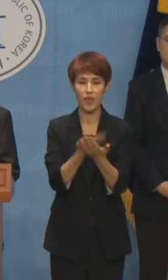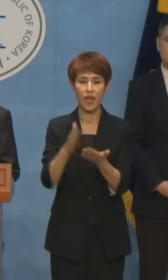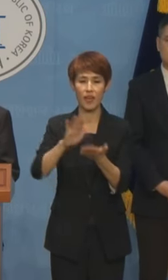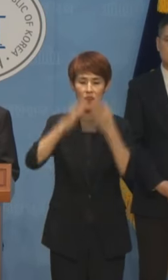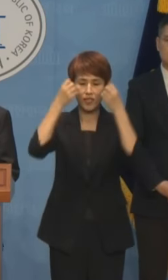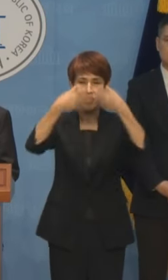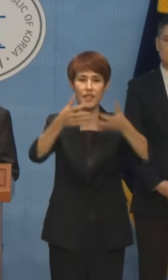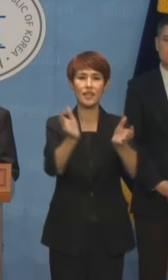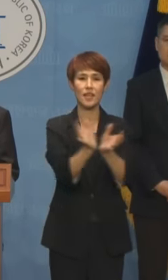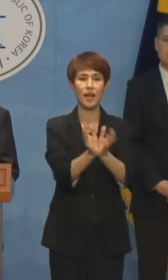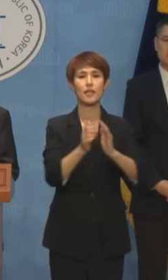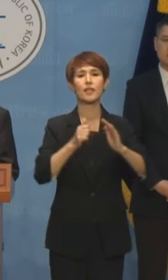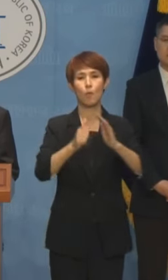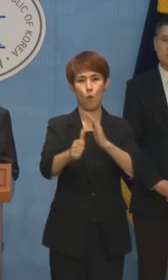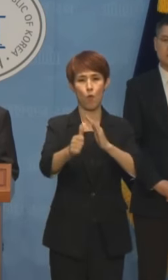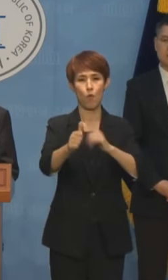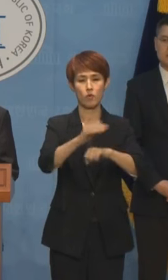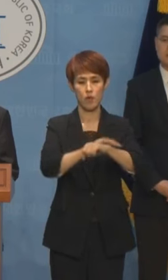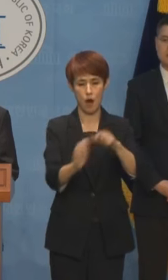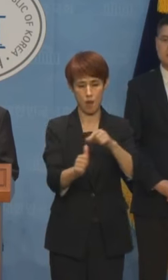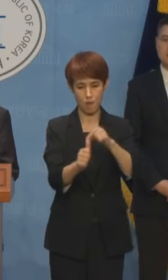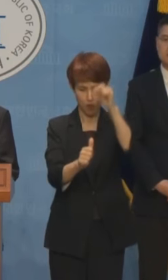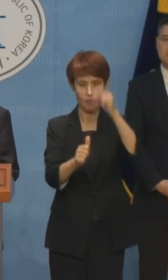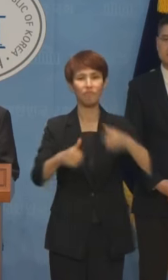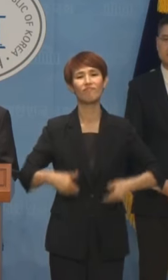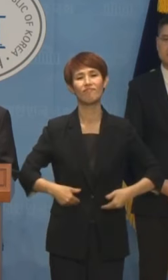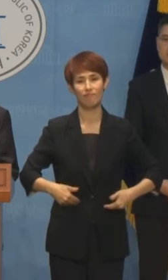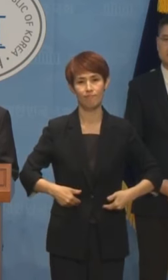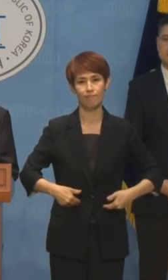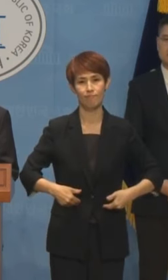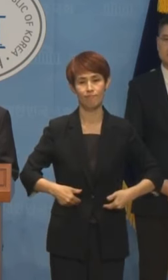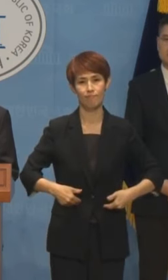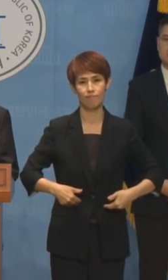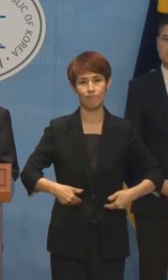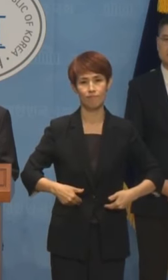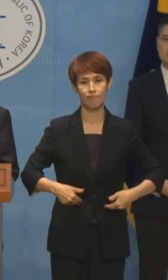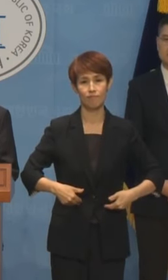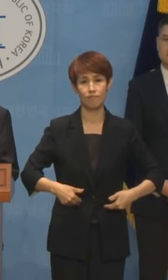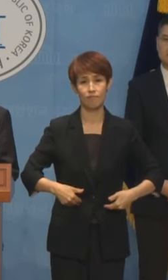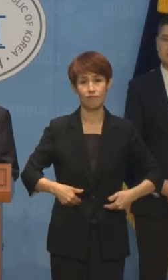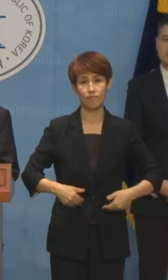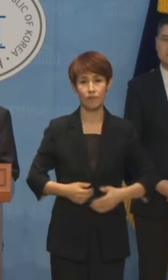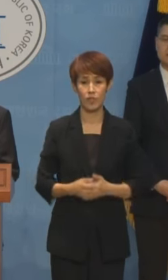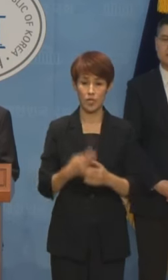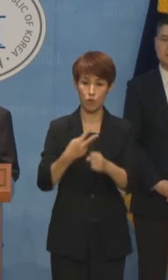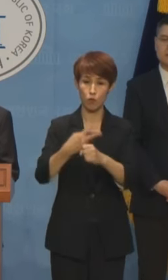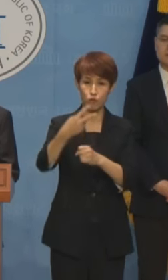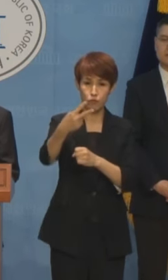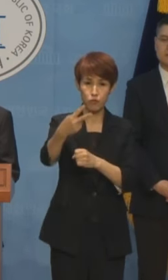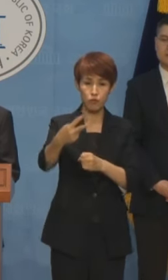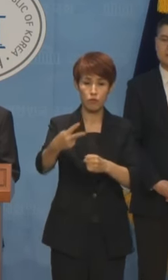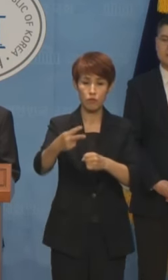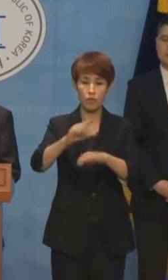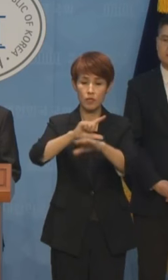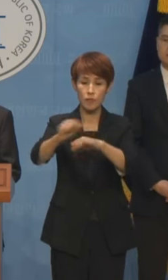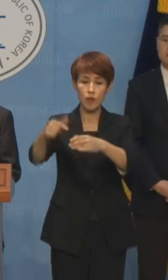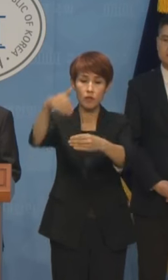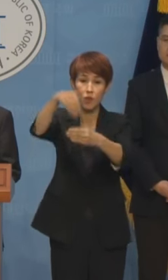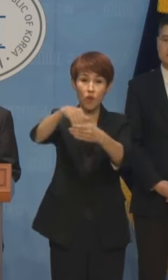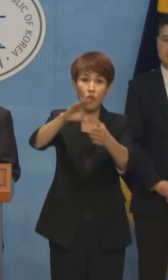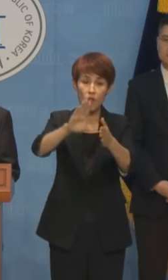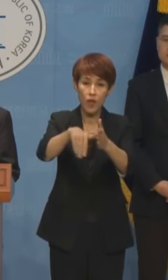개혁신당 당대표를 잘 뽑아야 합니다. 냉정하게 2년 뒤 지방선거에